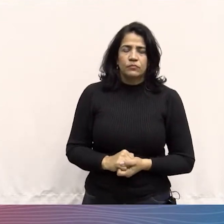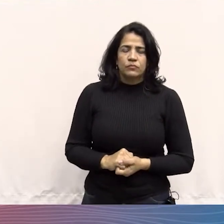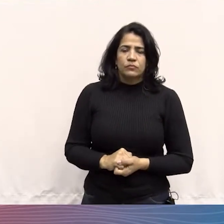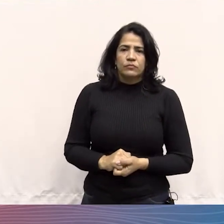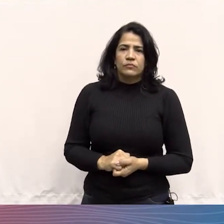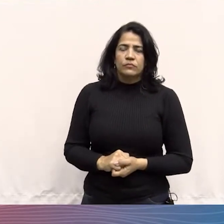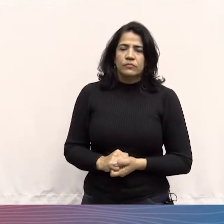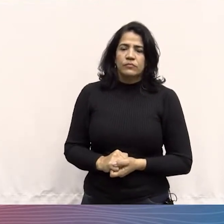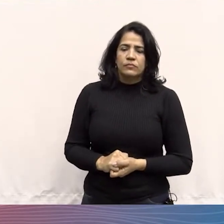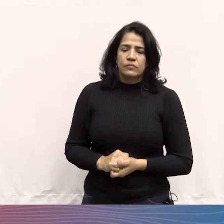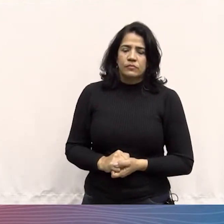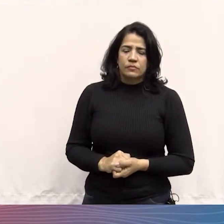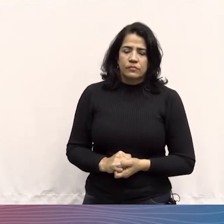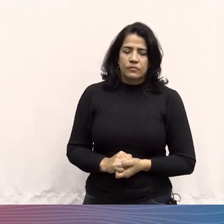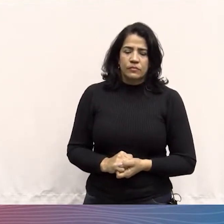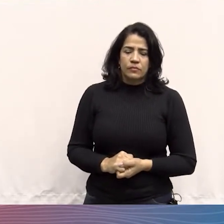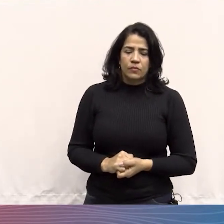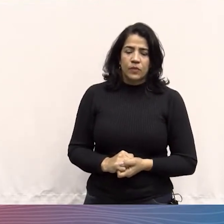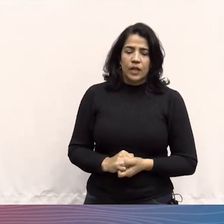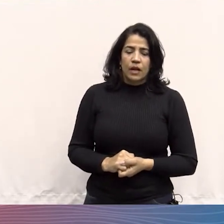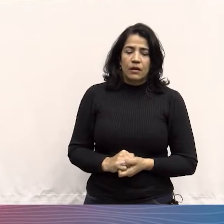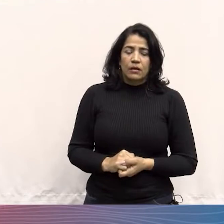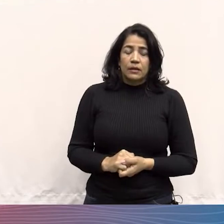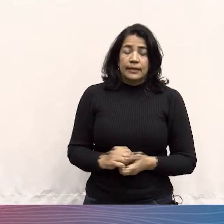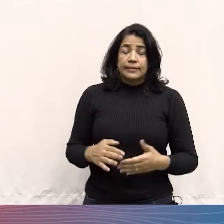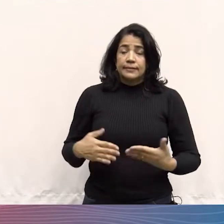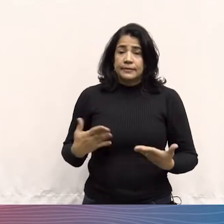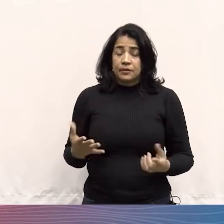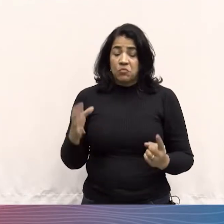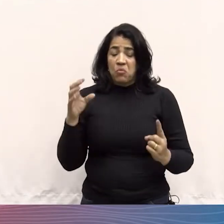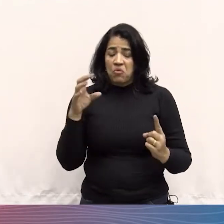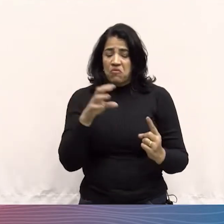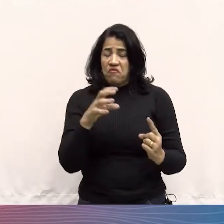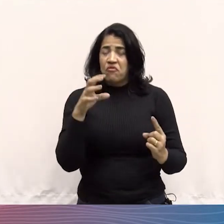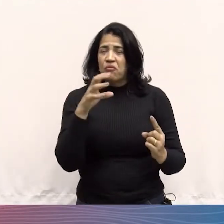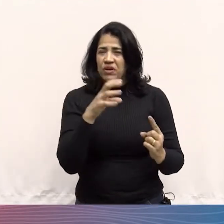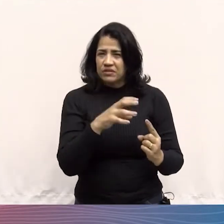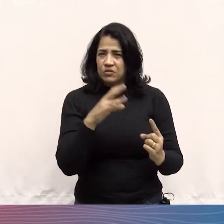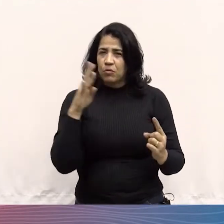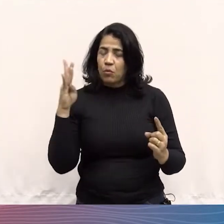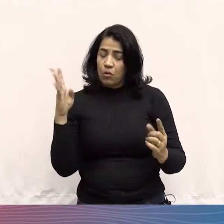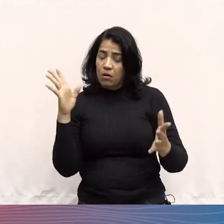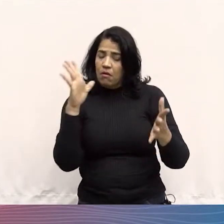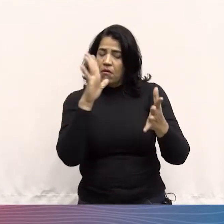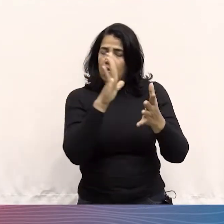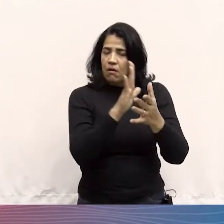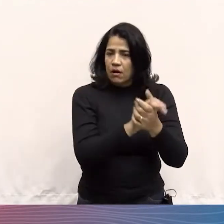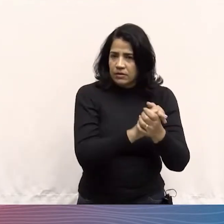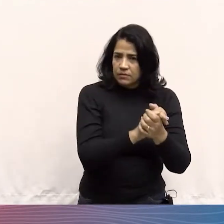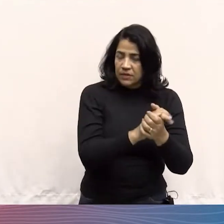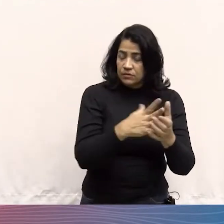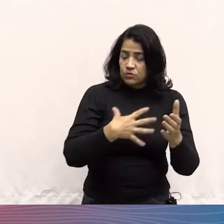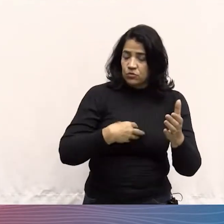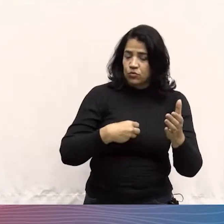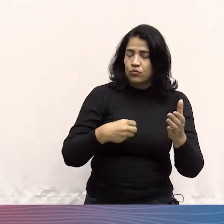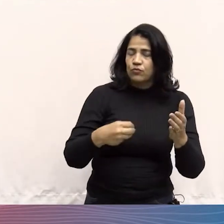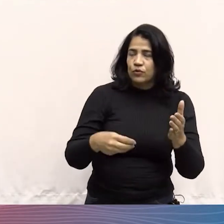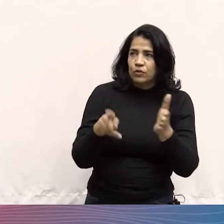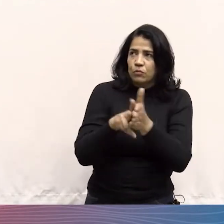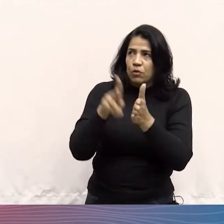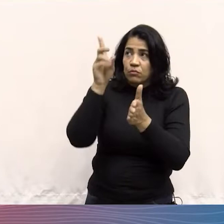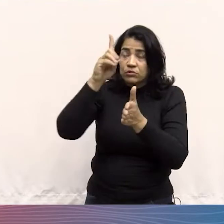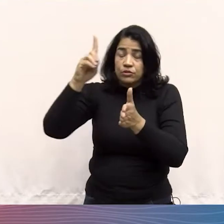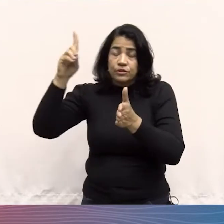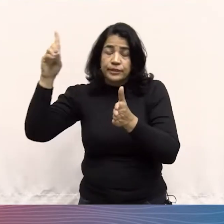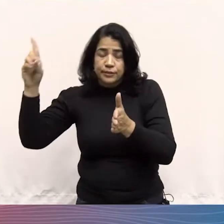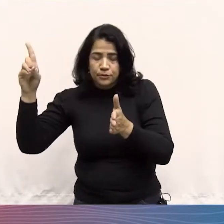a ver com o casamento dos filhos de Deus, que é os anjos caídos, com as filhas dos homens.